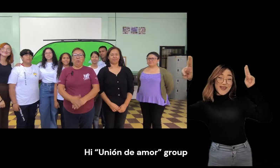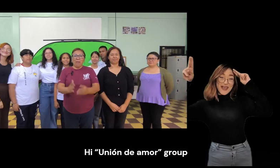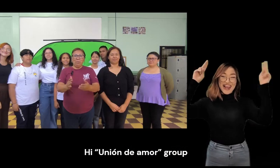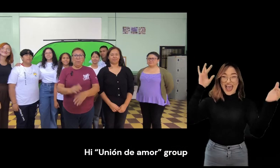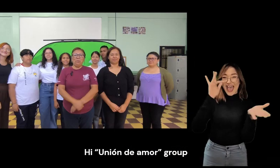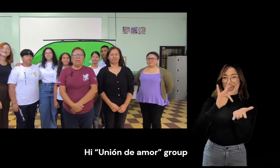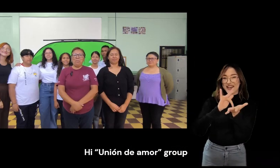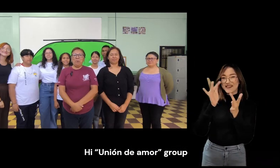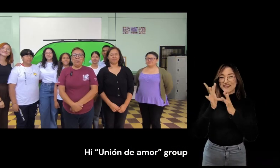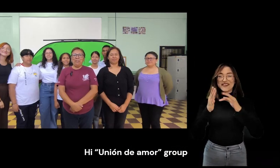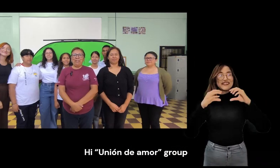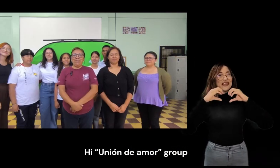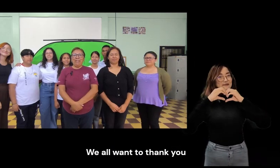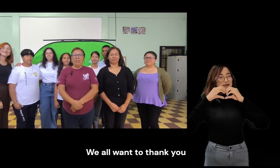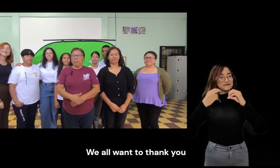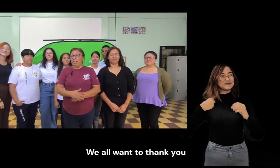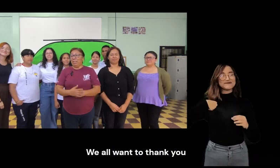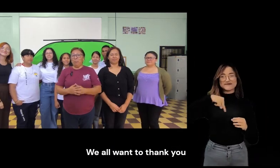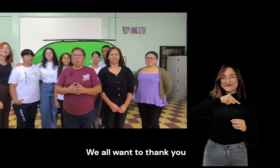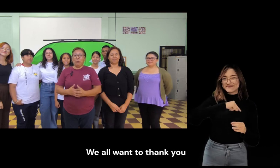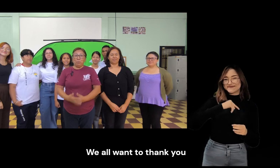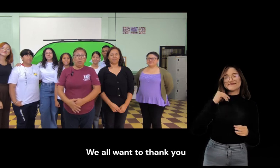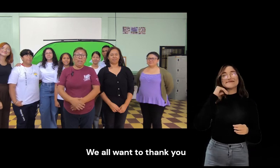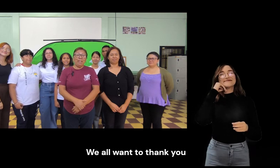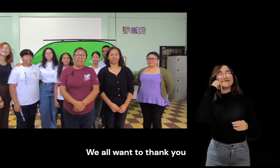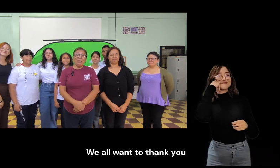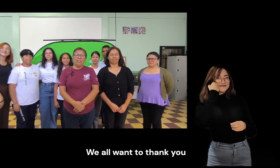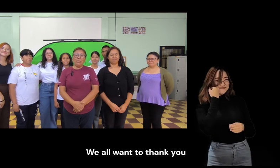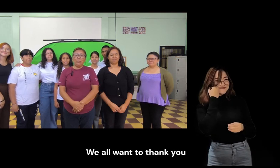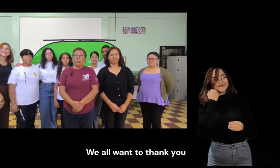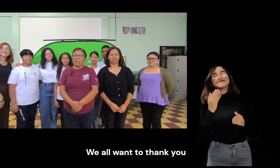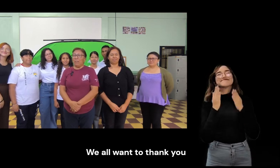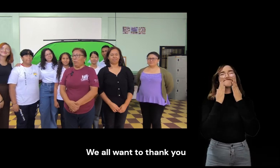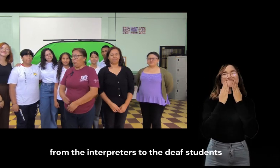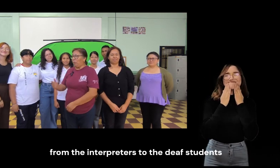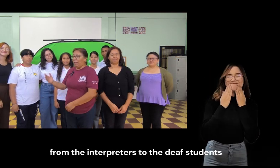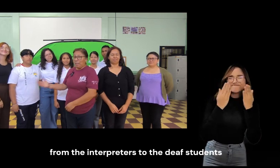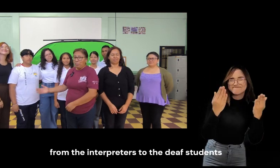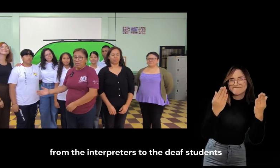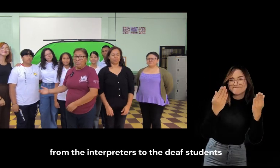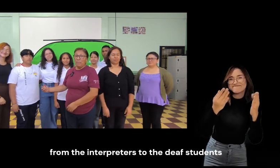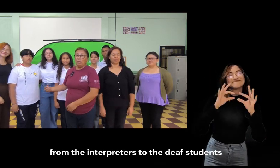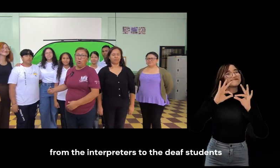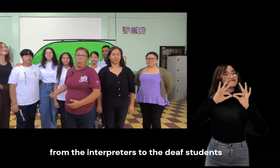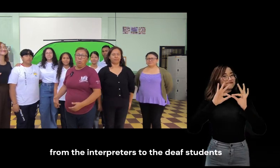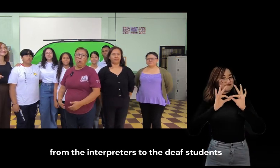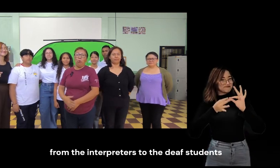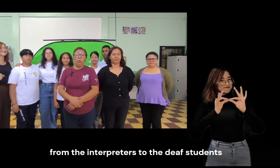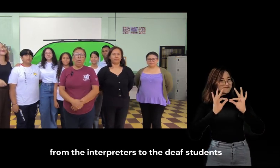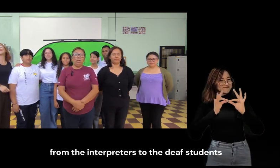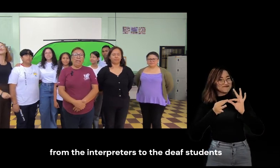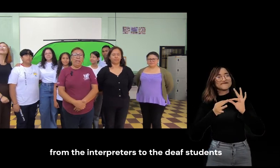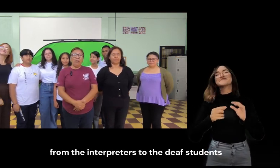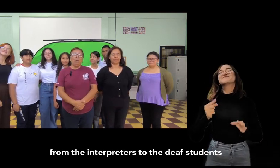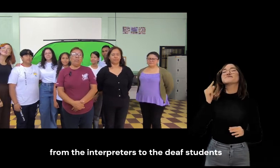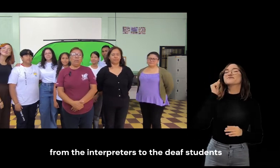Hola, Unión de Amor. Nos sentimos muy agradecidos, tanto intérpretes como los